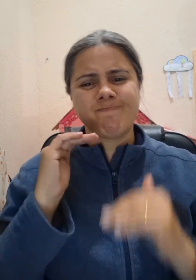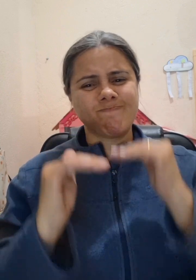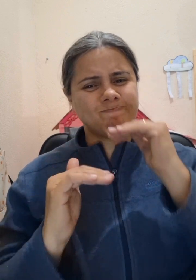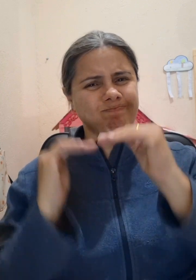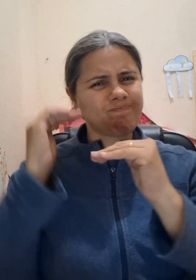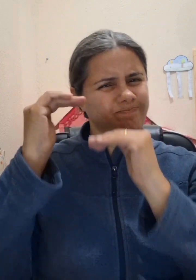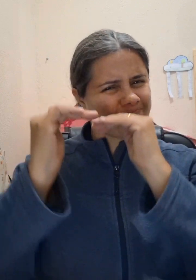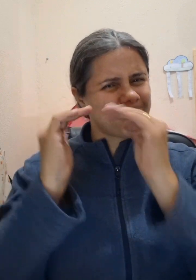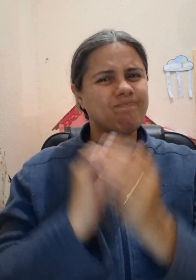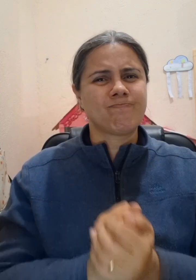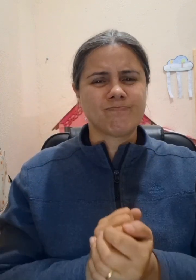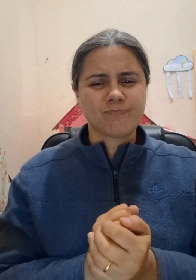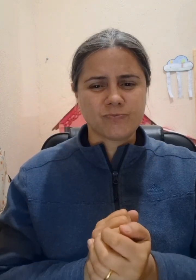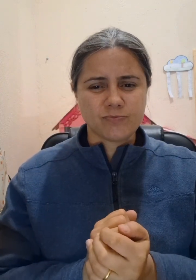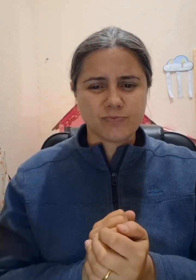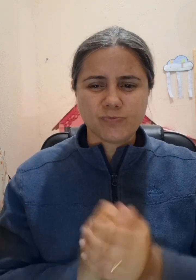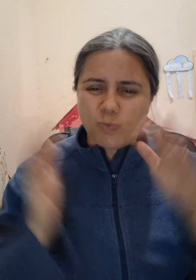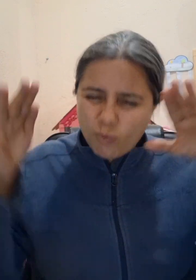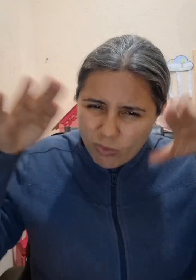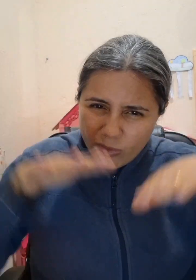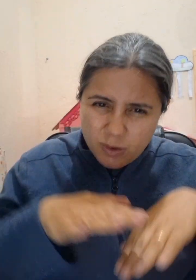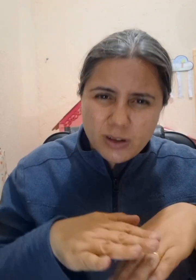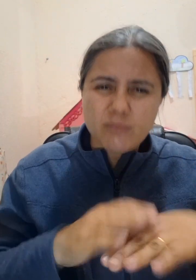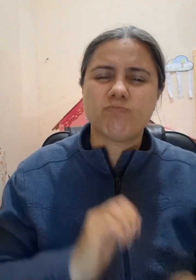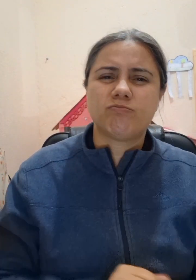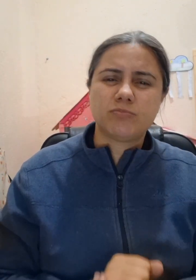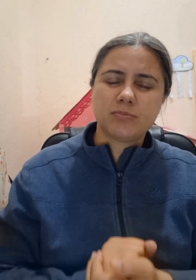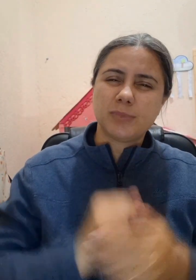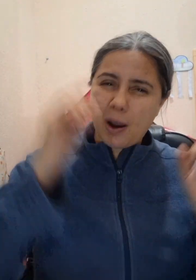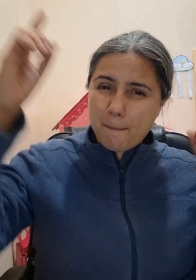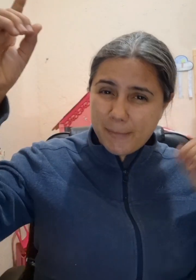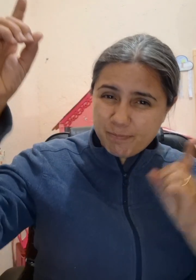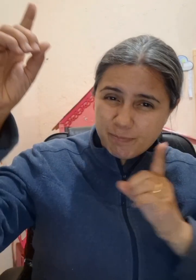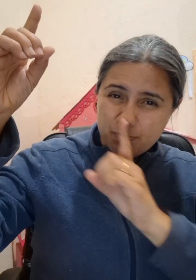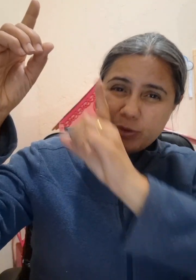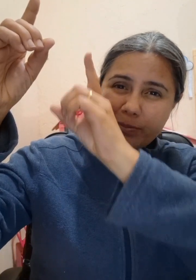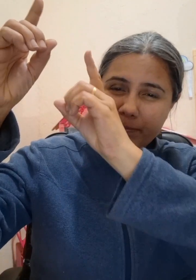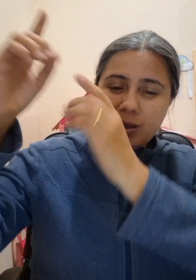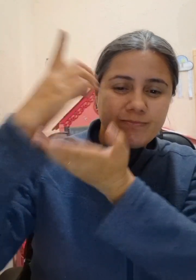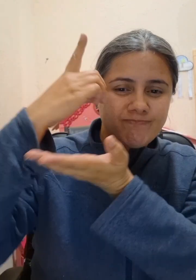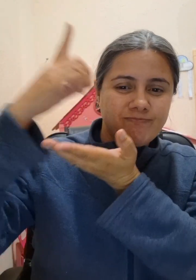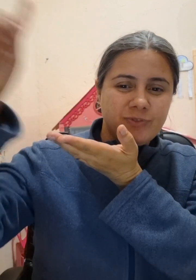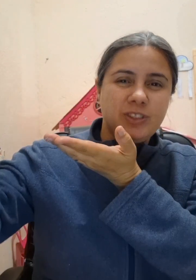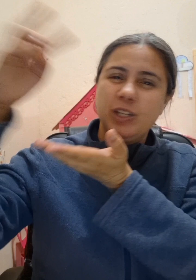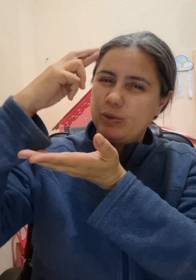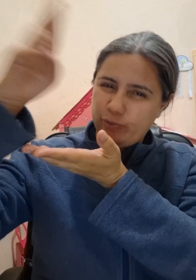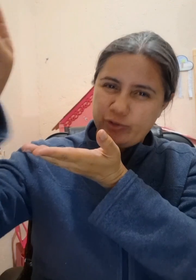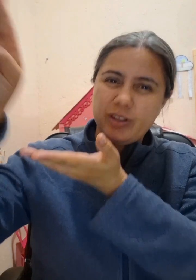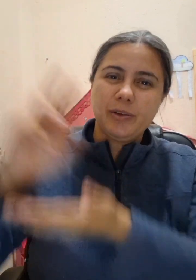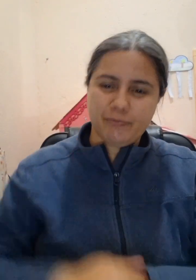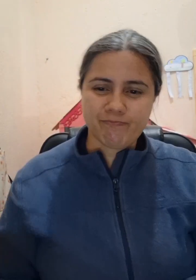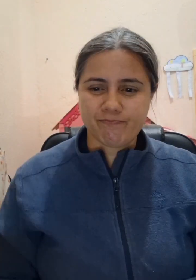precisa cultivar a reverência para se aproximar do Senhor, de